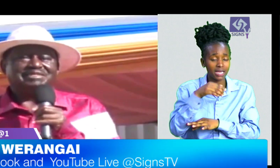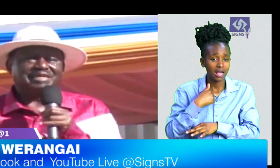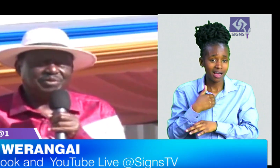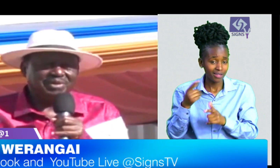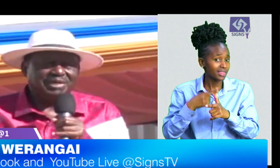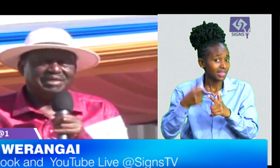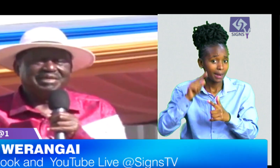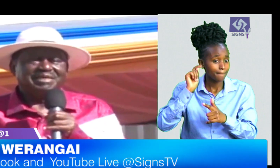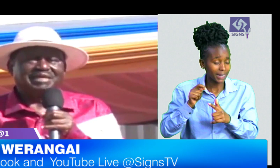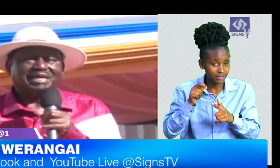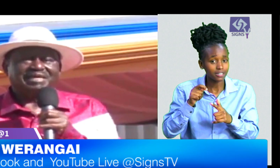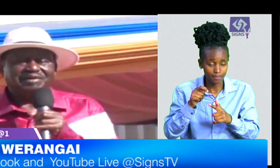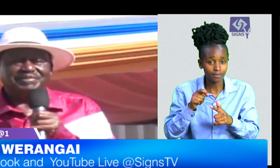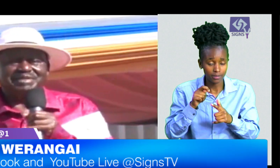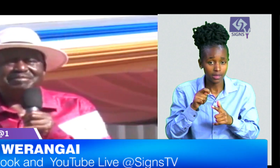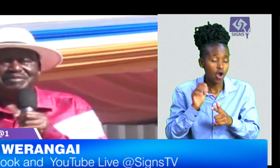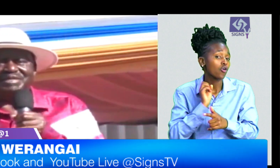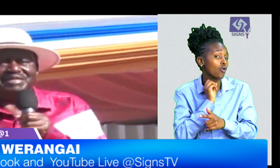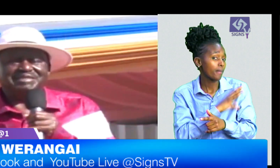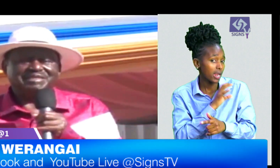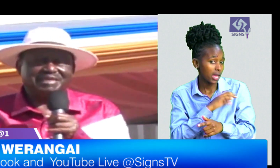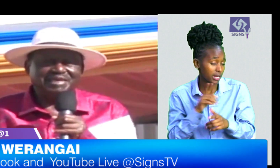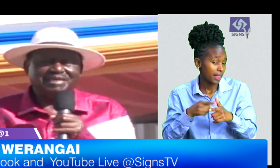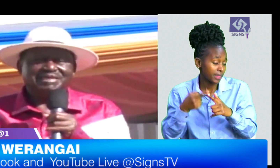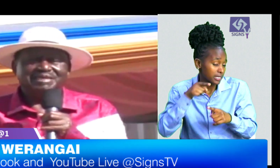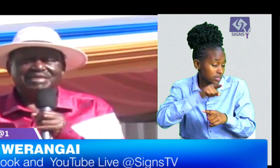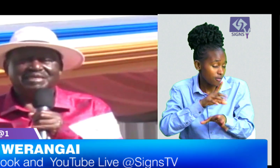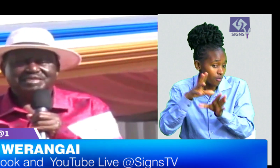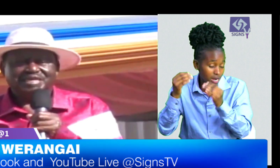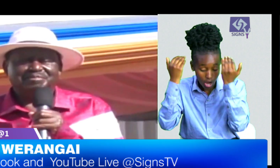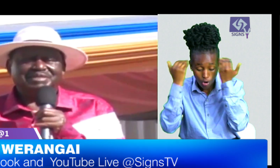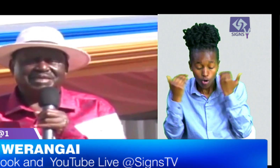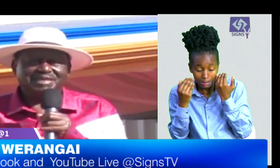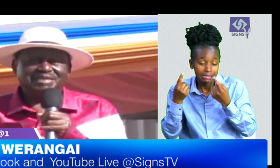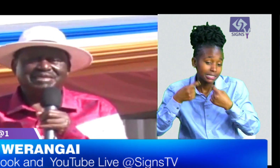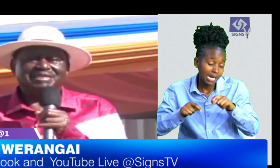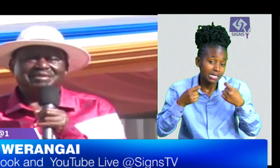anashtakiwa, alafu yeye bila anajitetea, kisha kipatikana